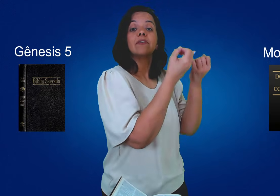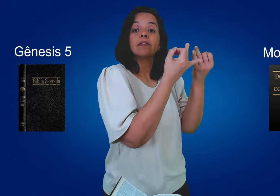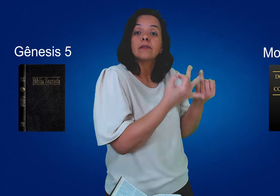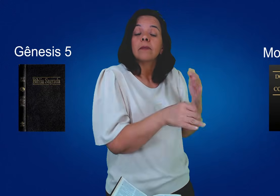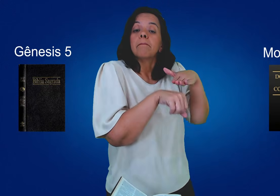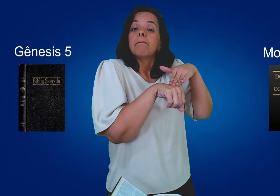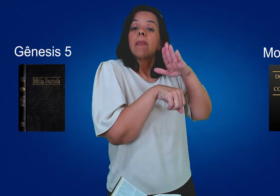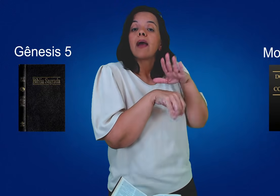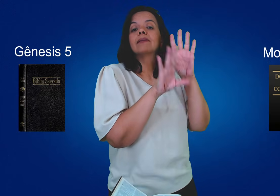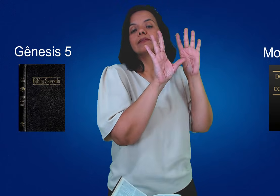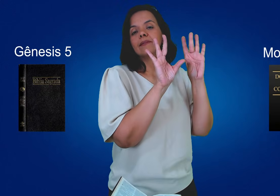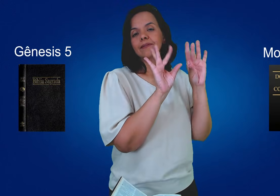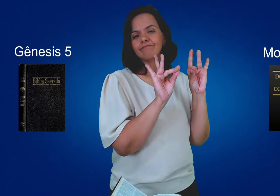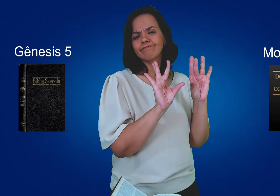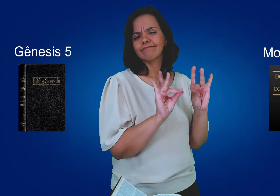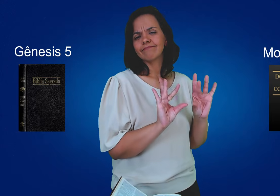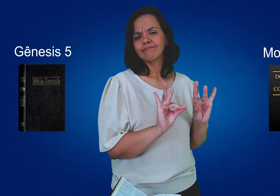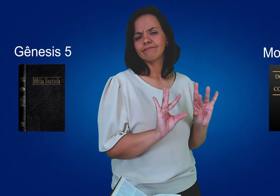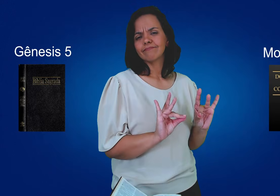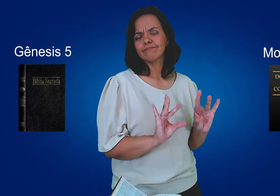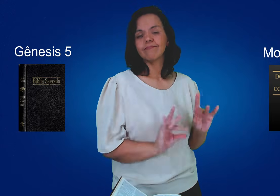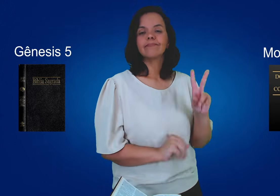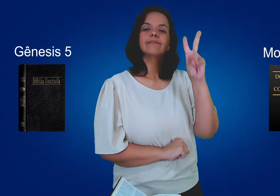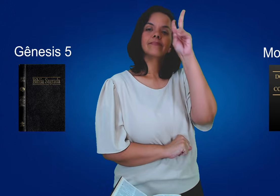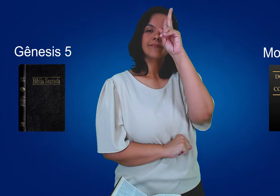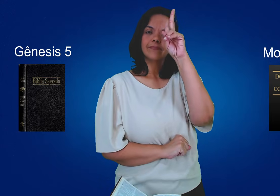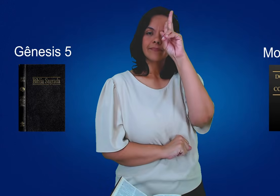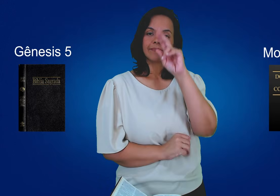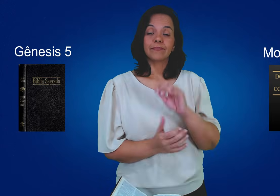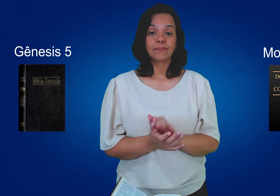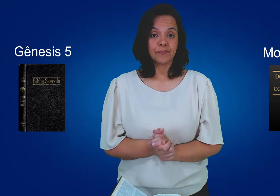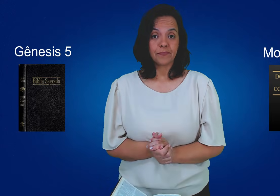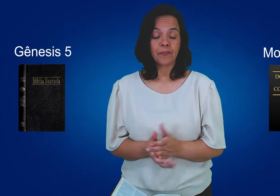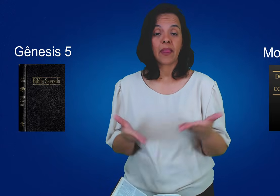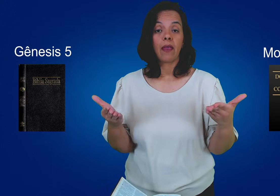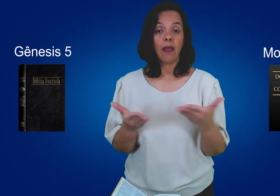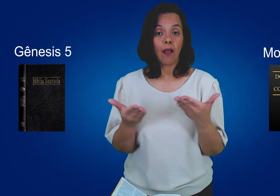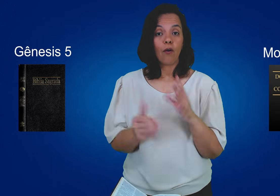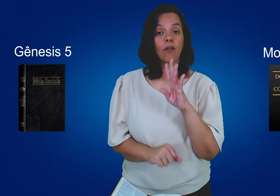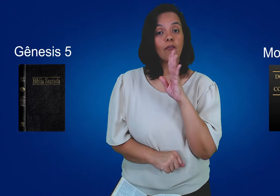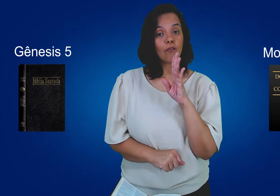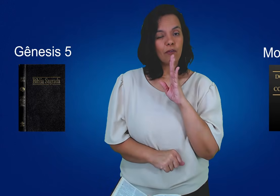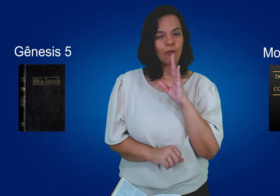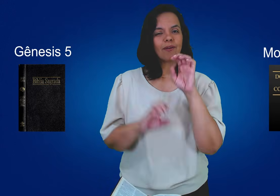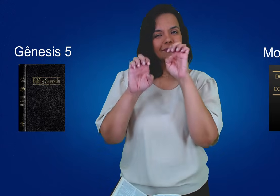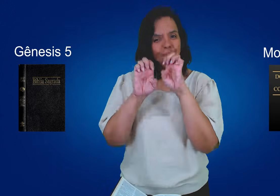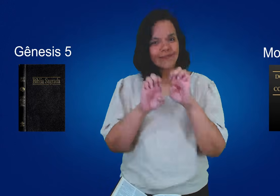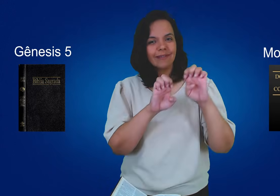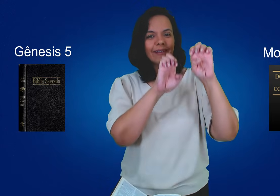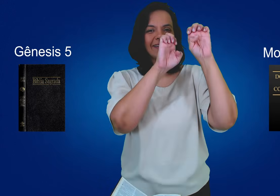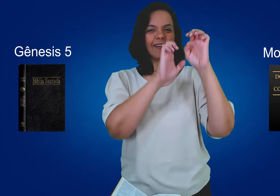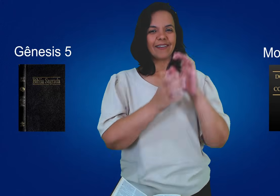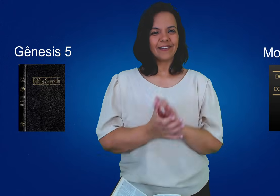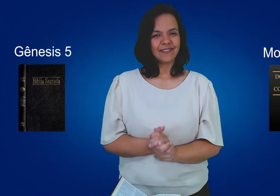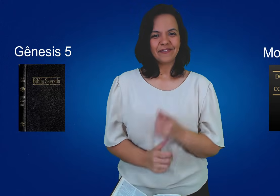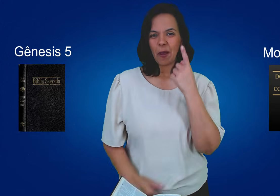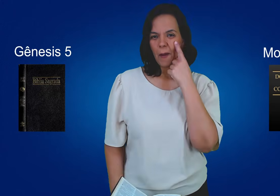E aqui, nesse livro de Moisés, no capítulo 6, ele vem detalhar um pouco mais sobre essa história. Então, vamos conhecer